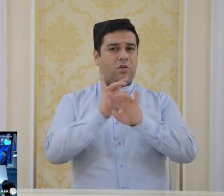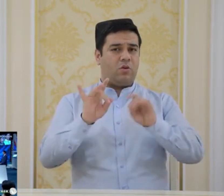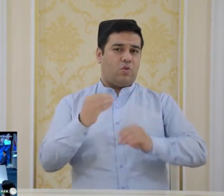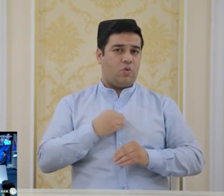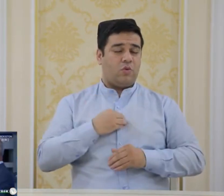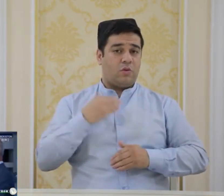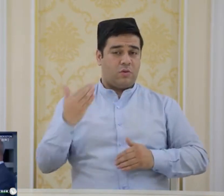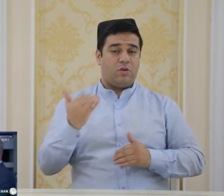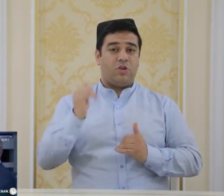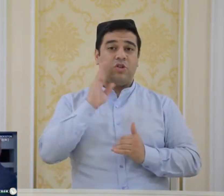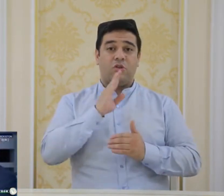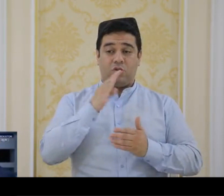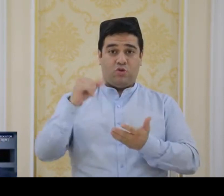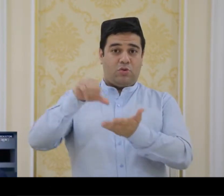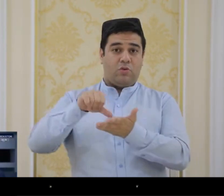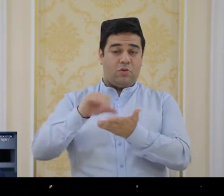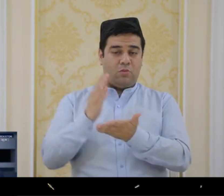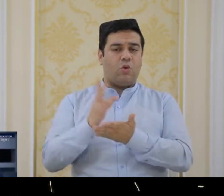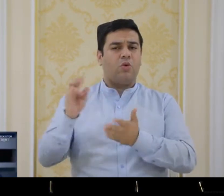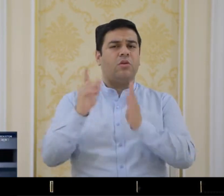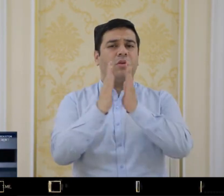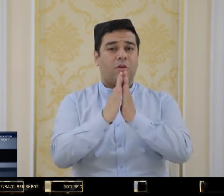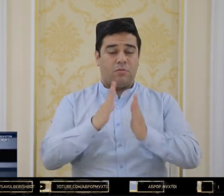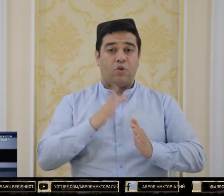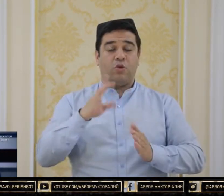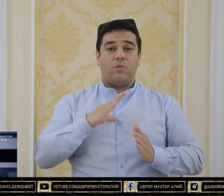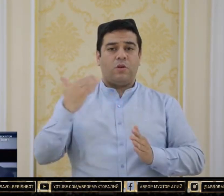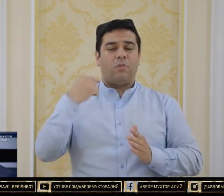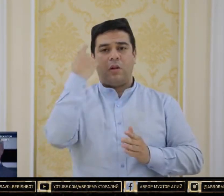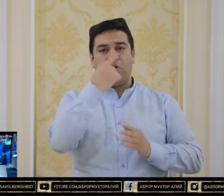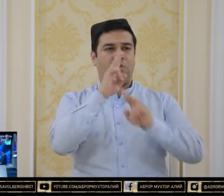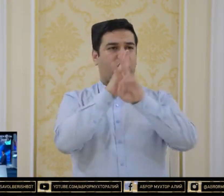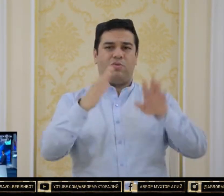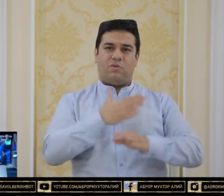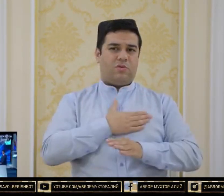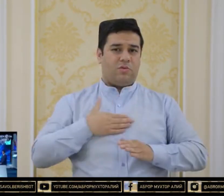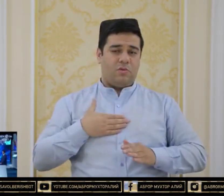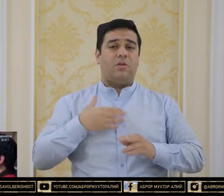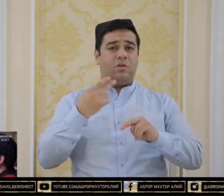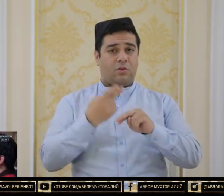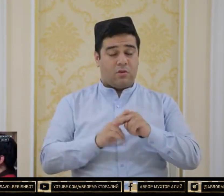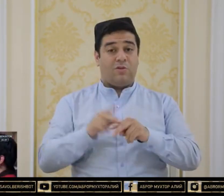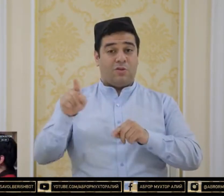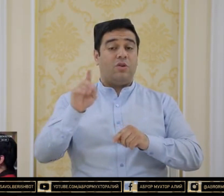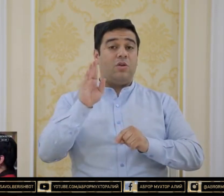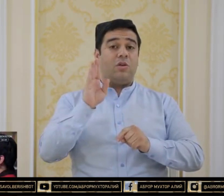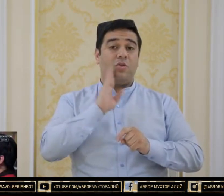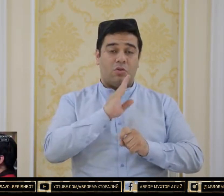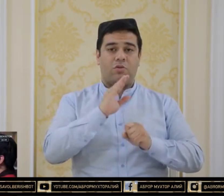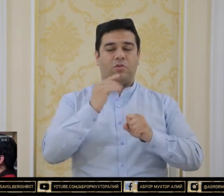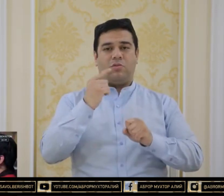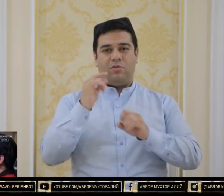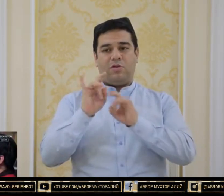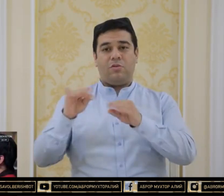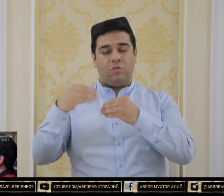Hozir ona xonimiz o'tiribdilar, iltimos qildilar yuzlarini ko'rsatmasliklarini, o'zlarini oshkor qilmasliklarini. Hozir shu ona xonga so'z bersak-da,